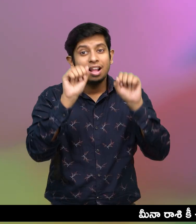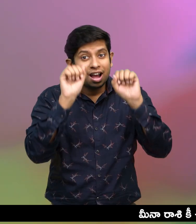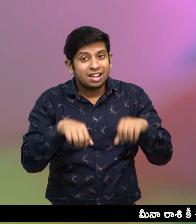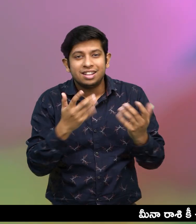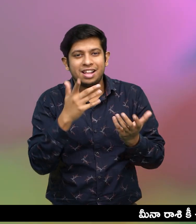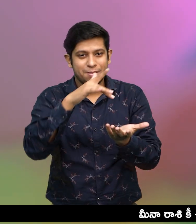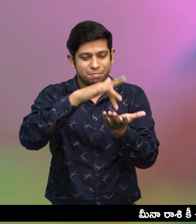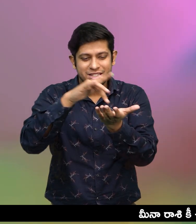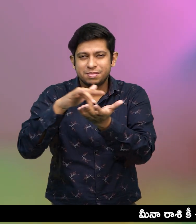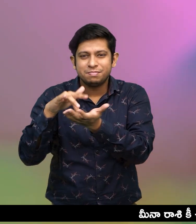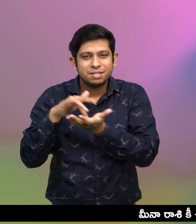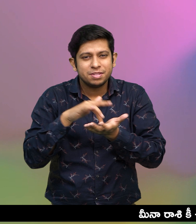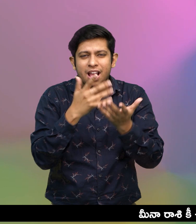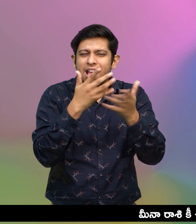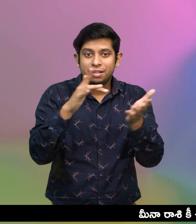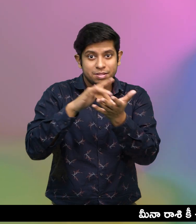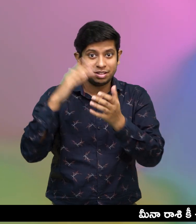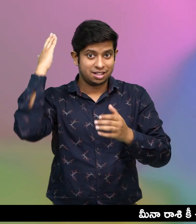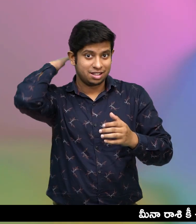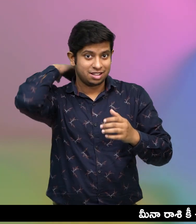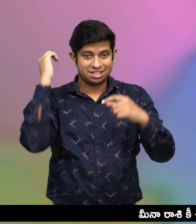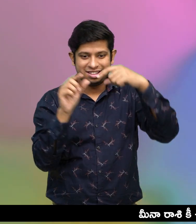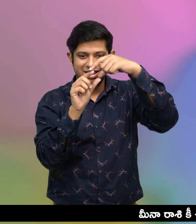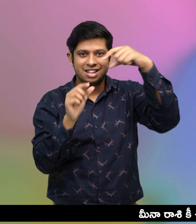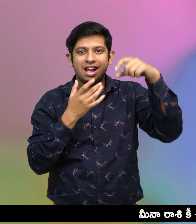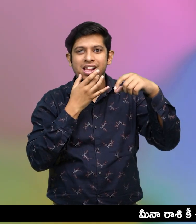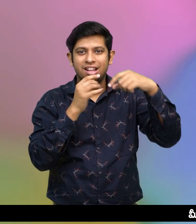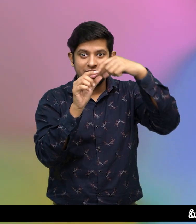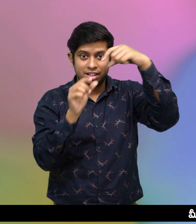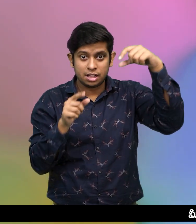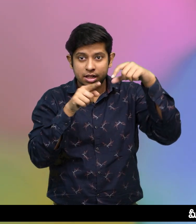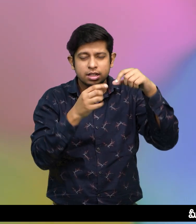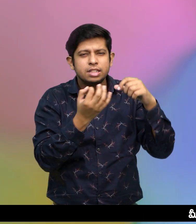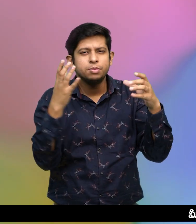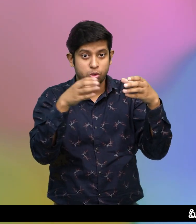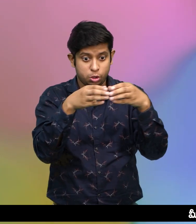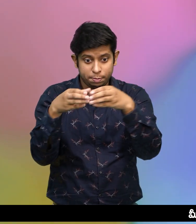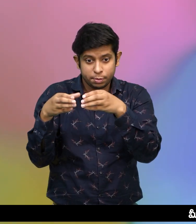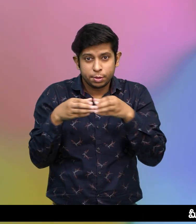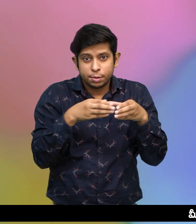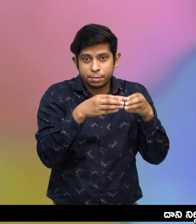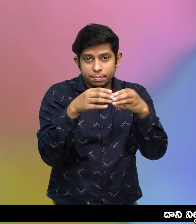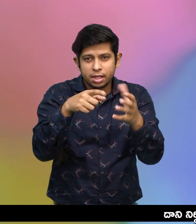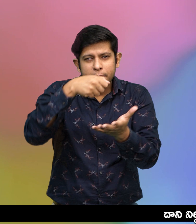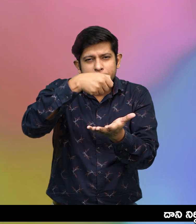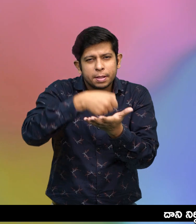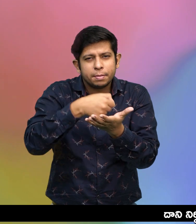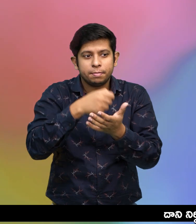మీనా రాశికి చెందినదైనా దాని లక్షణాల ఆధారంగా మీరు ఏదైనా సకశేరుకాన్ని దాని నిర్దిష్ట